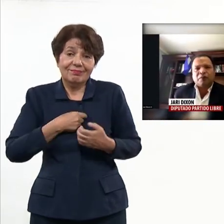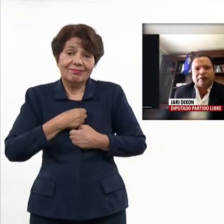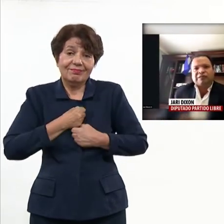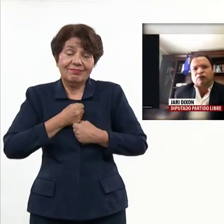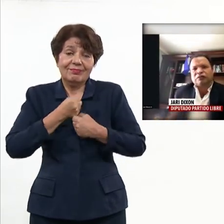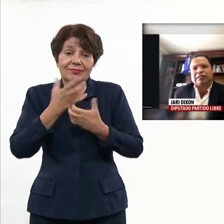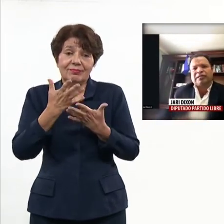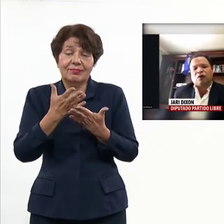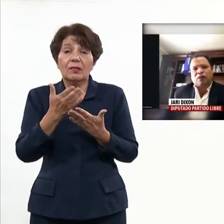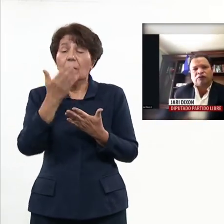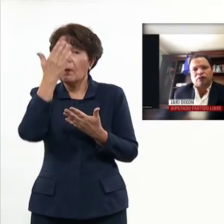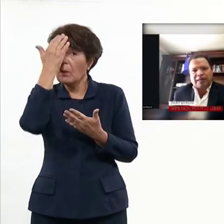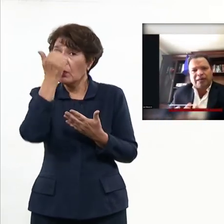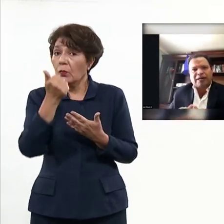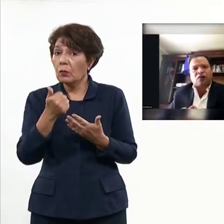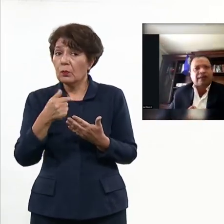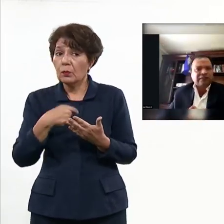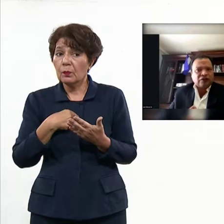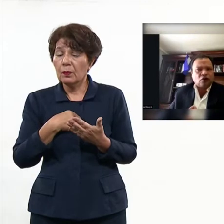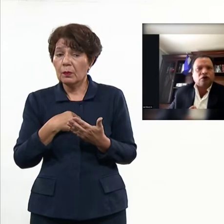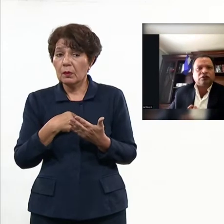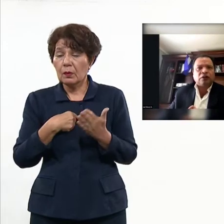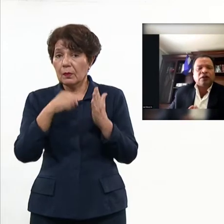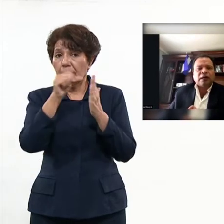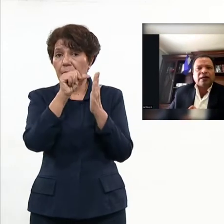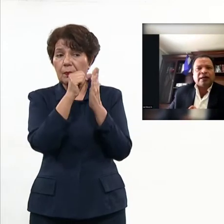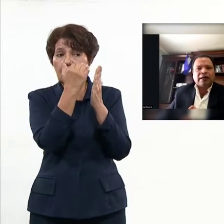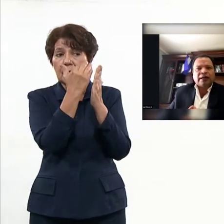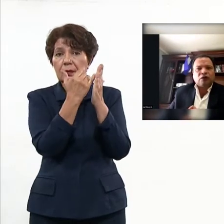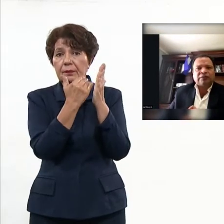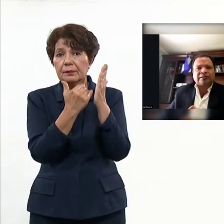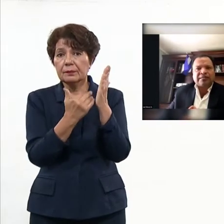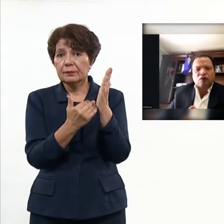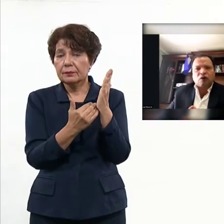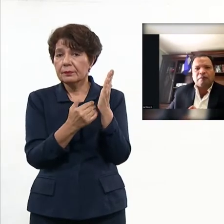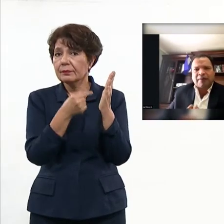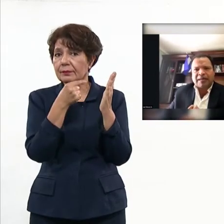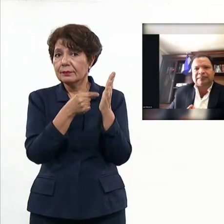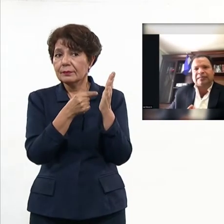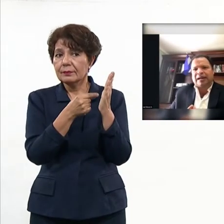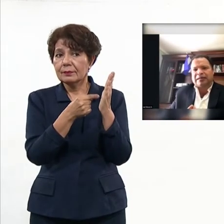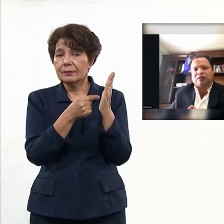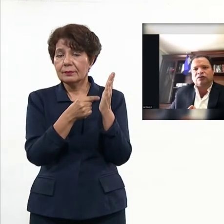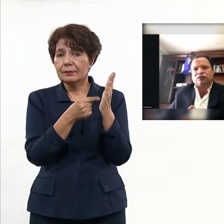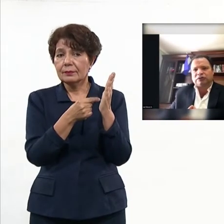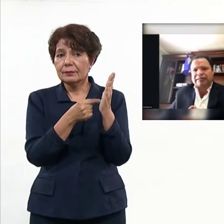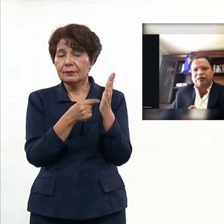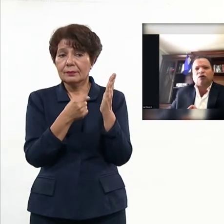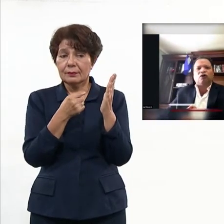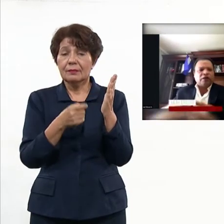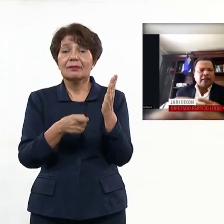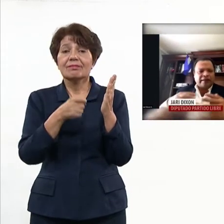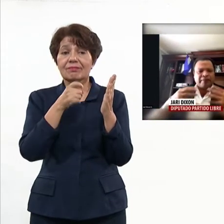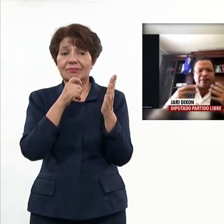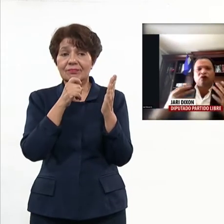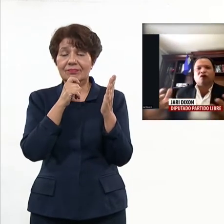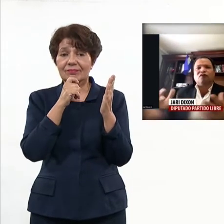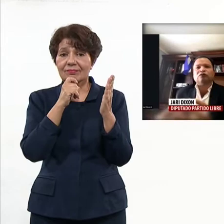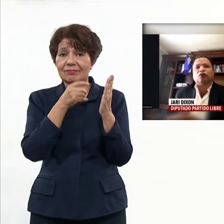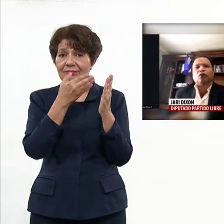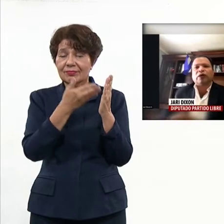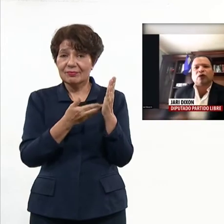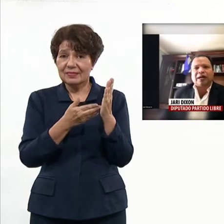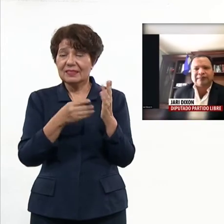porque entonces cuando vengan los artículos los artículos más álgidos los artículos que mayor